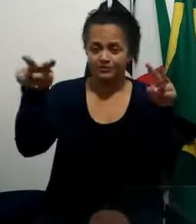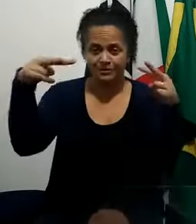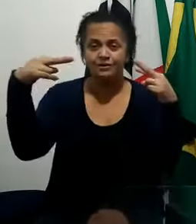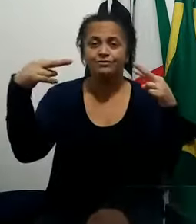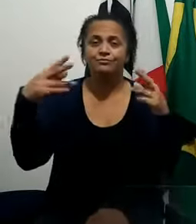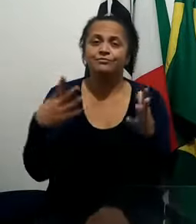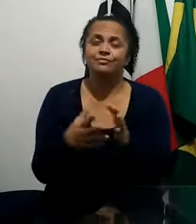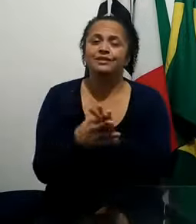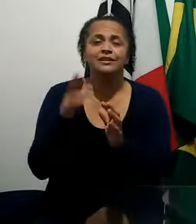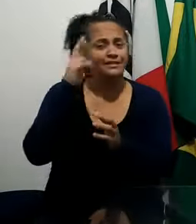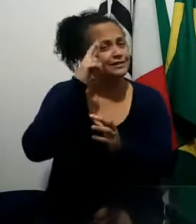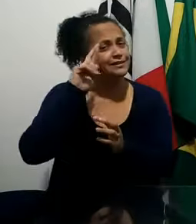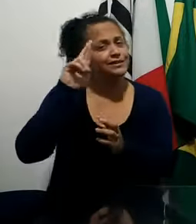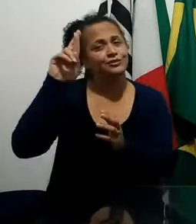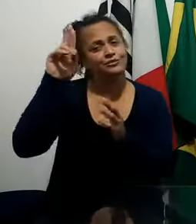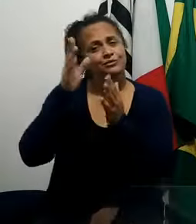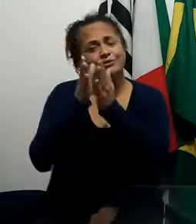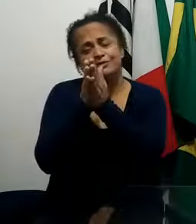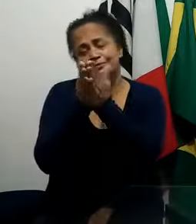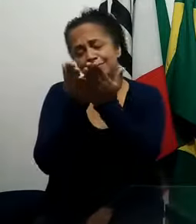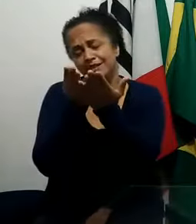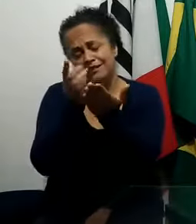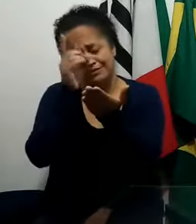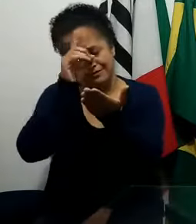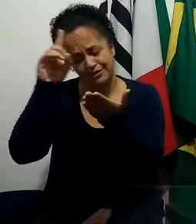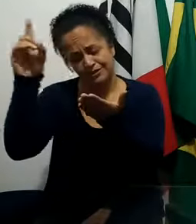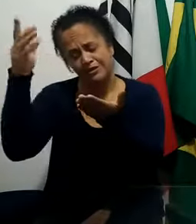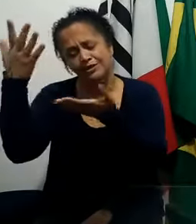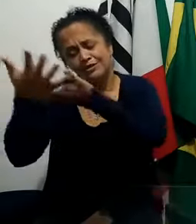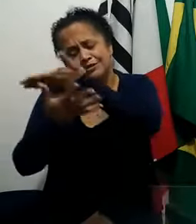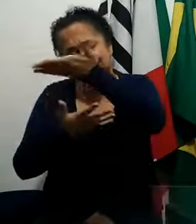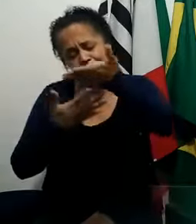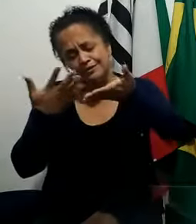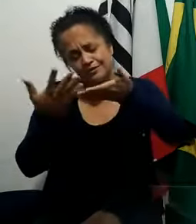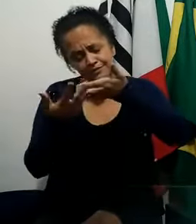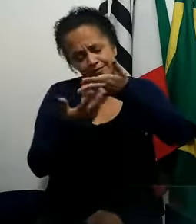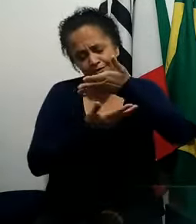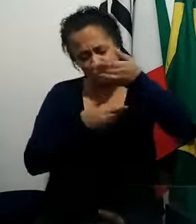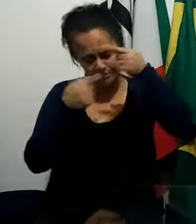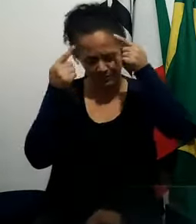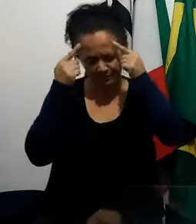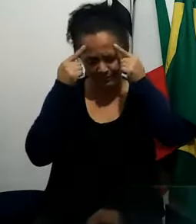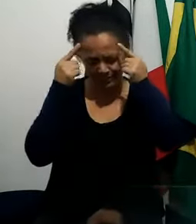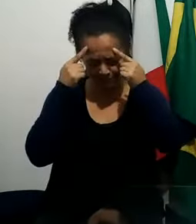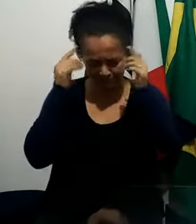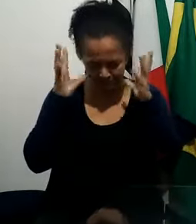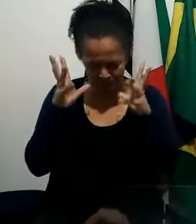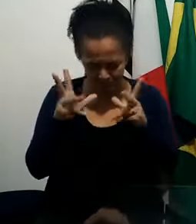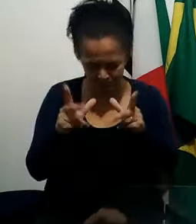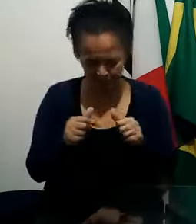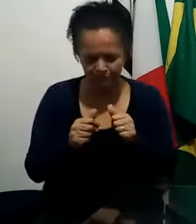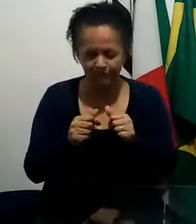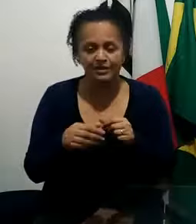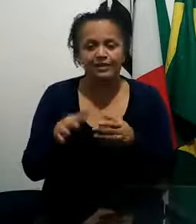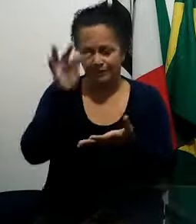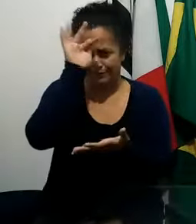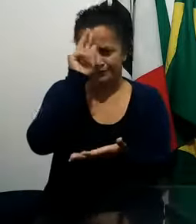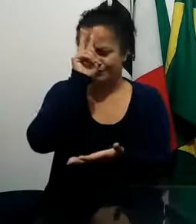esta palavra venha renovar a mente de todos, edificar a